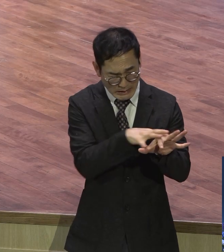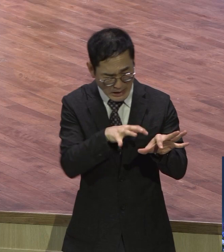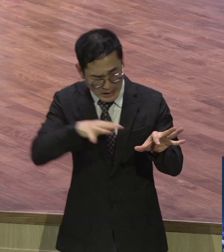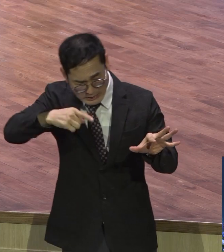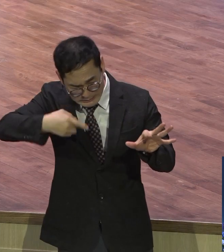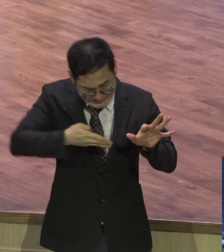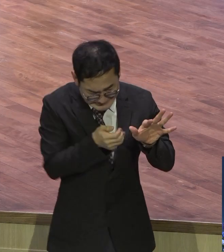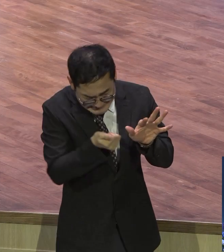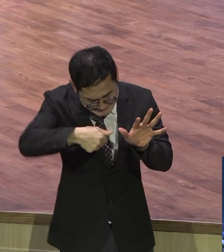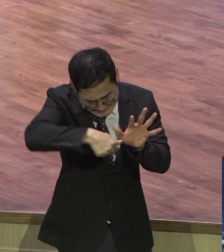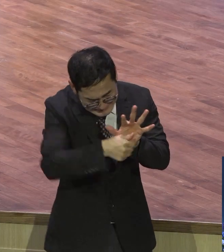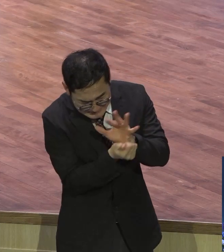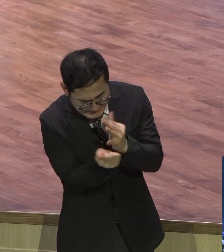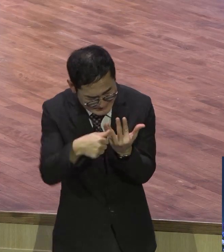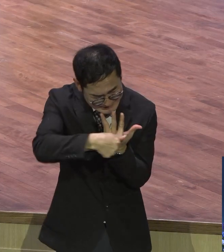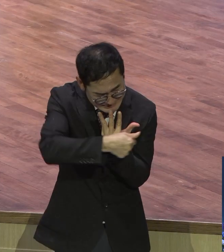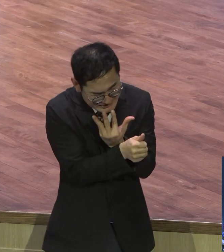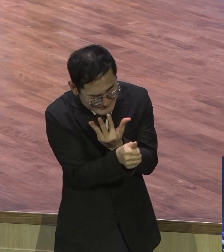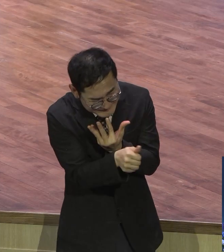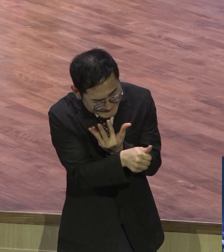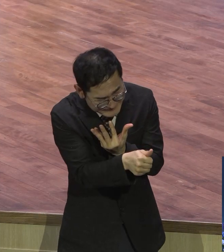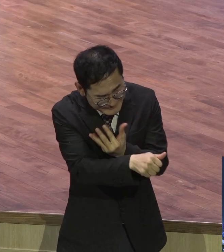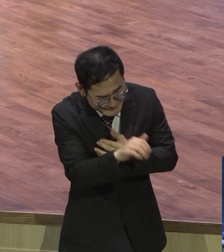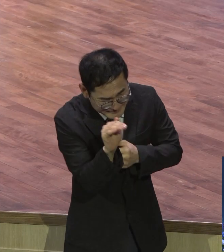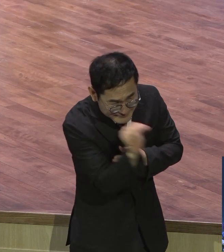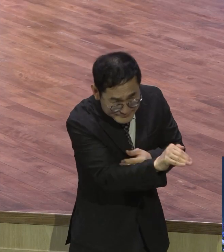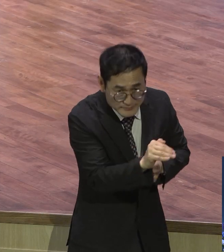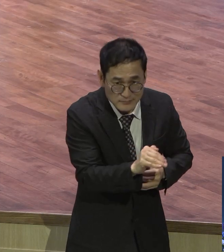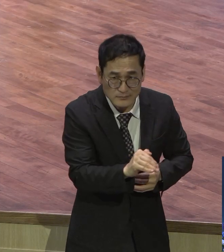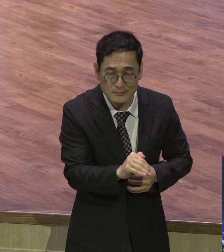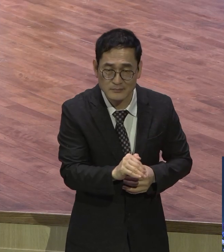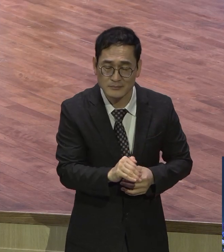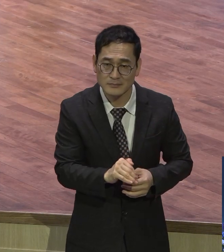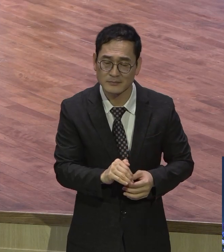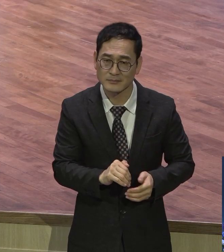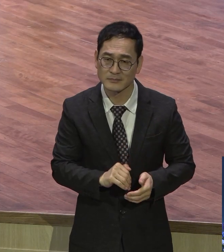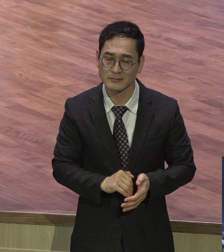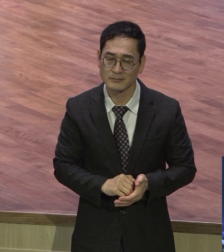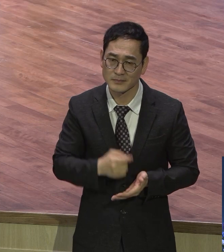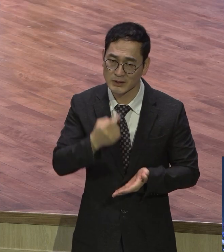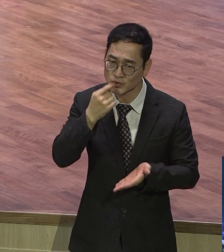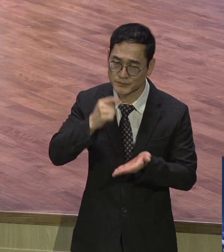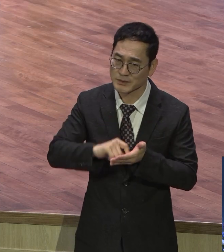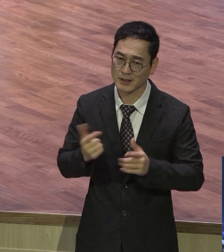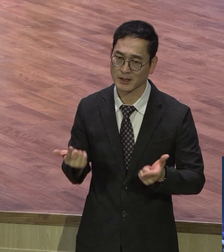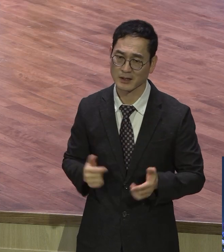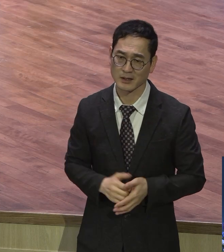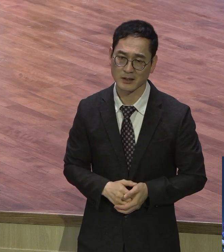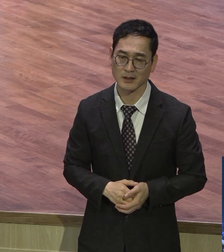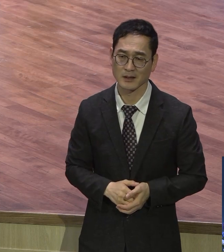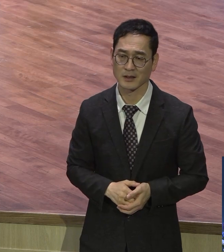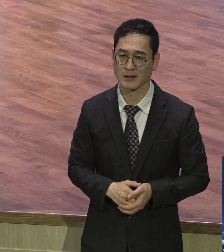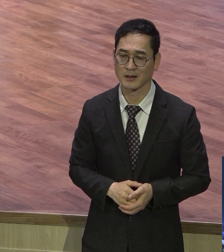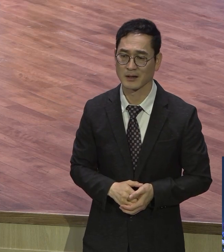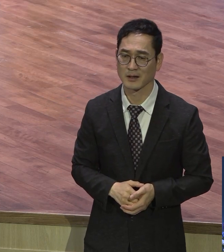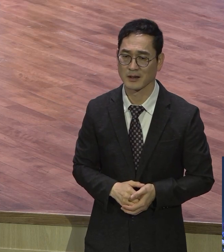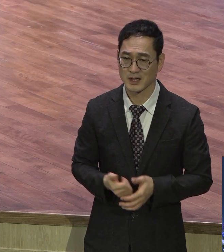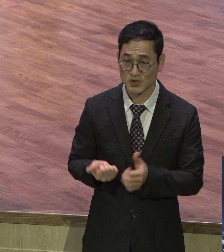들어가서 예수님 옷작을 만진다 이 자체가 이거는 생명근 행동이